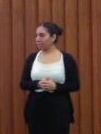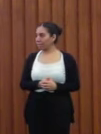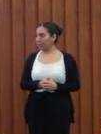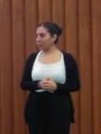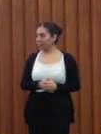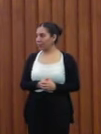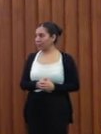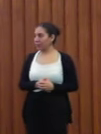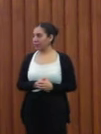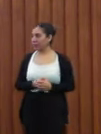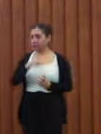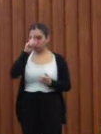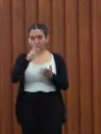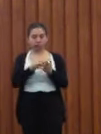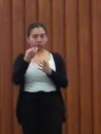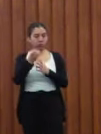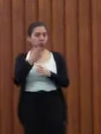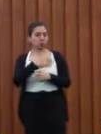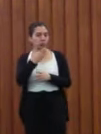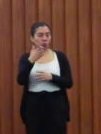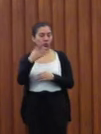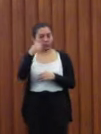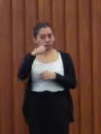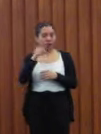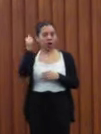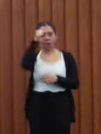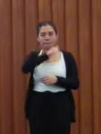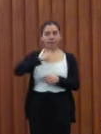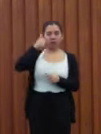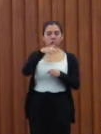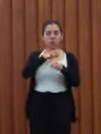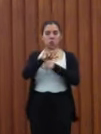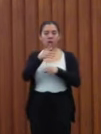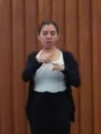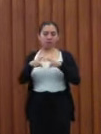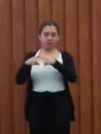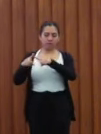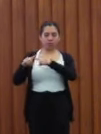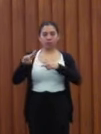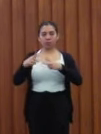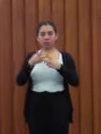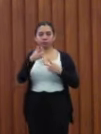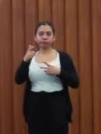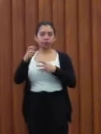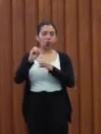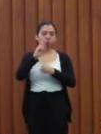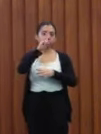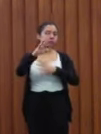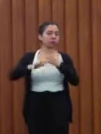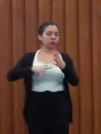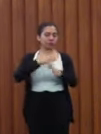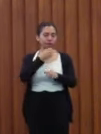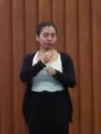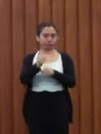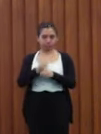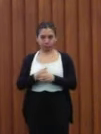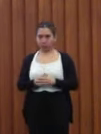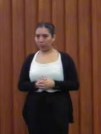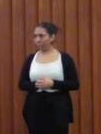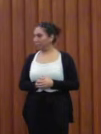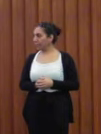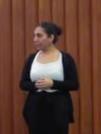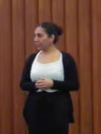analizar este tipo de asesinatos y este tipo de violencias, ¿no? Desde la comisión agradecemos